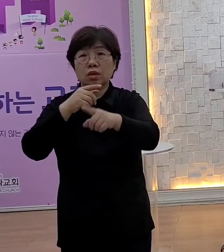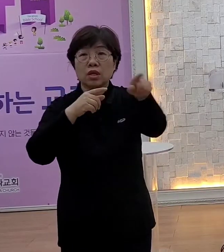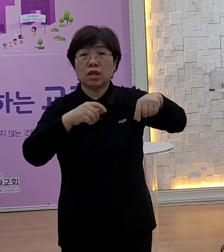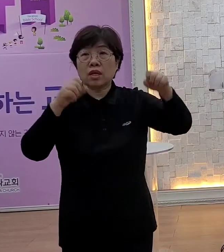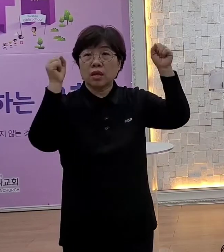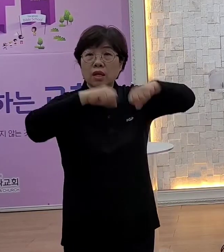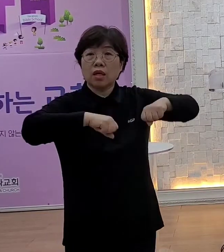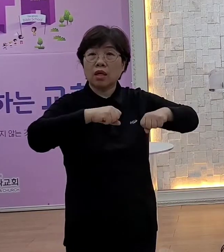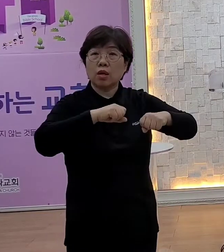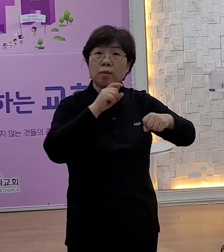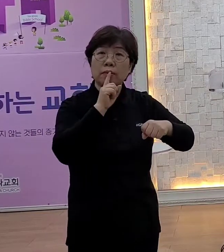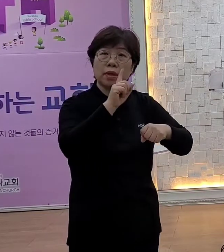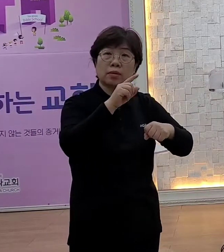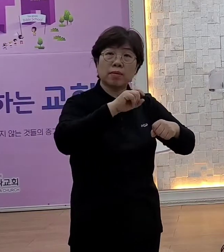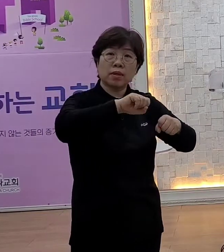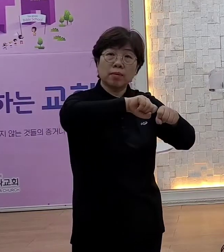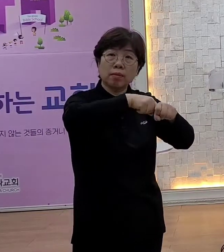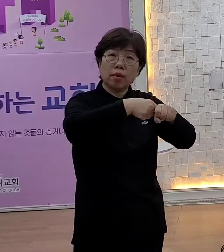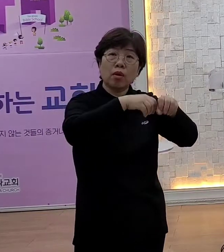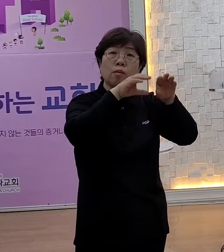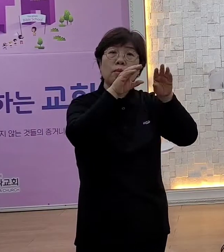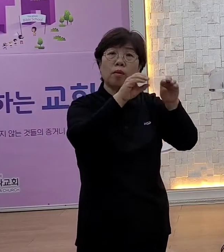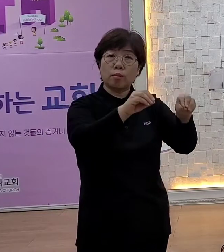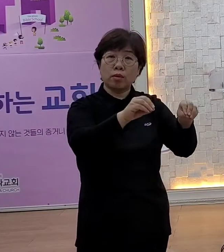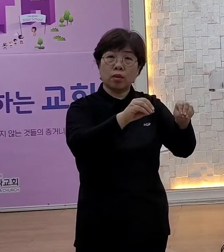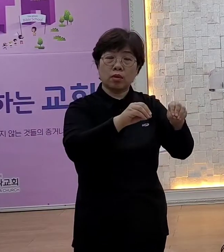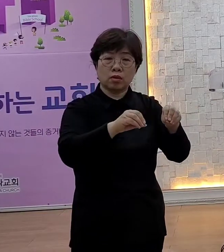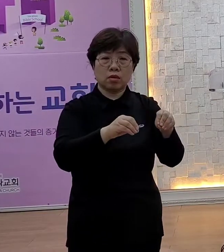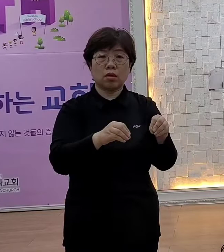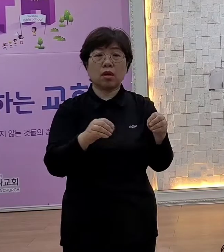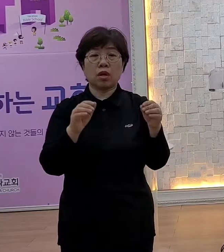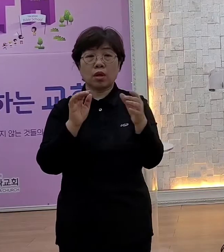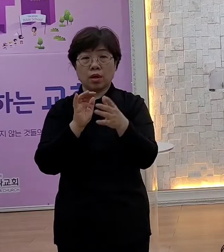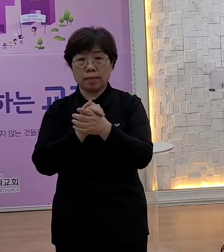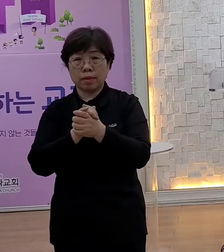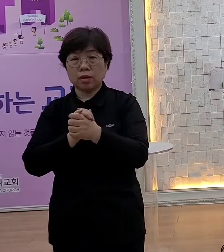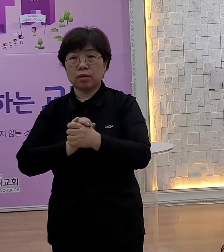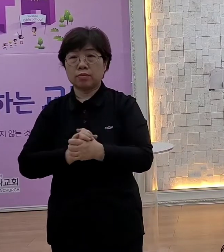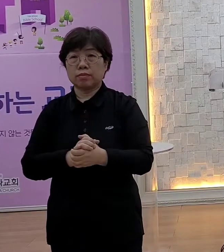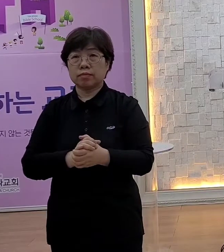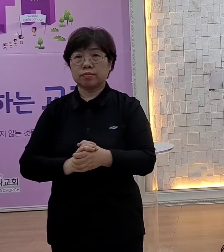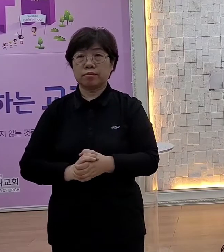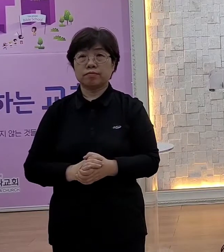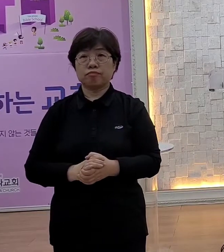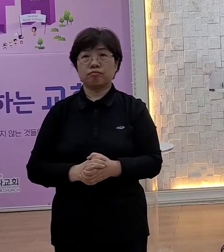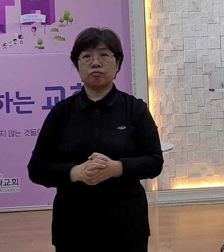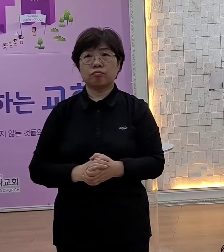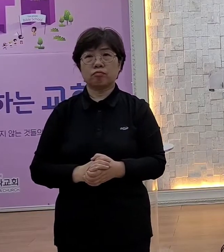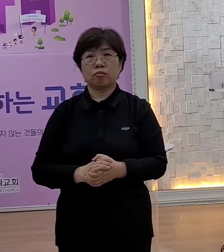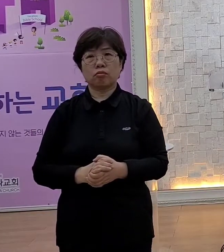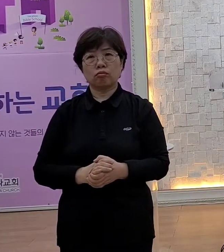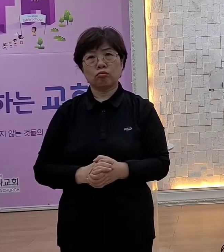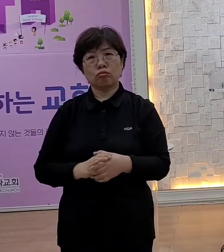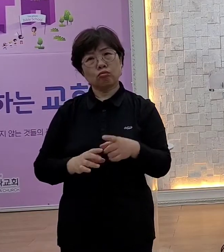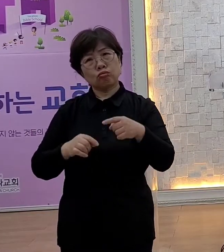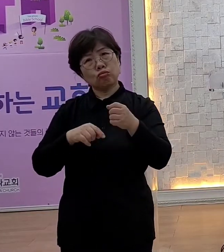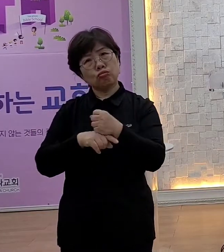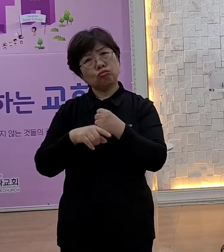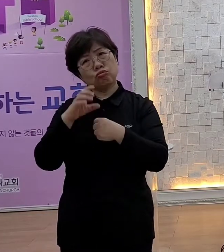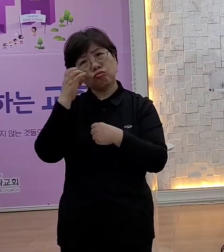돌이키사 그들에게 내리리라고 말씀하신 재앙을 내리지 아니하시니라. 아멘. 그럼 이건 또 무슨